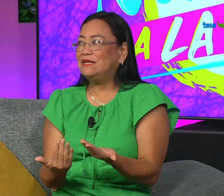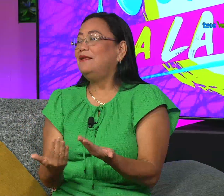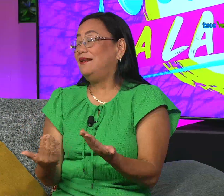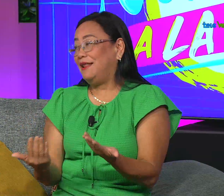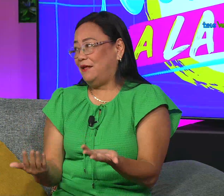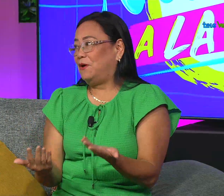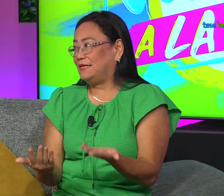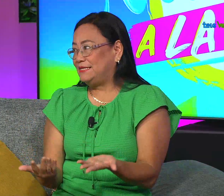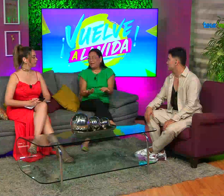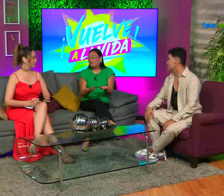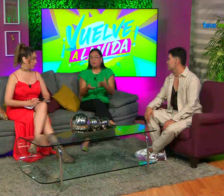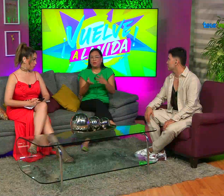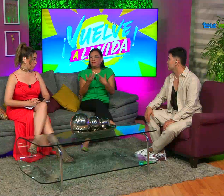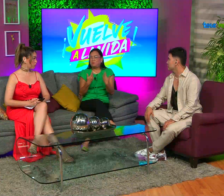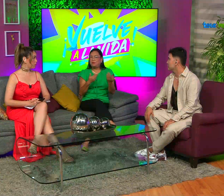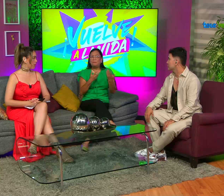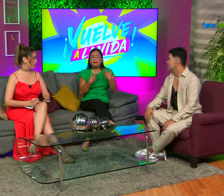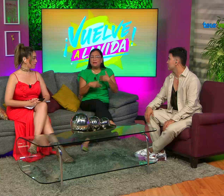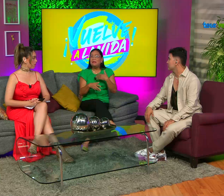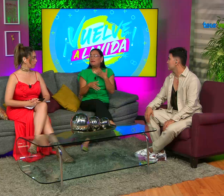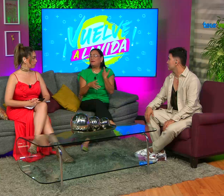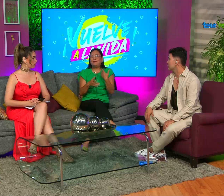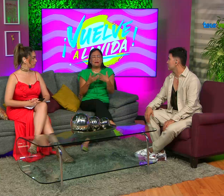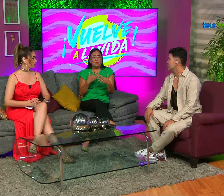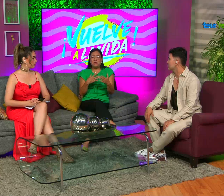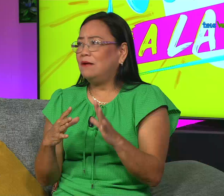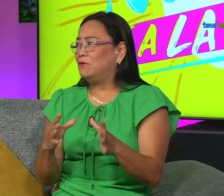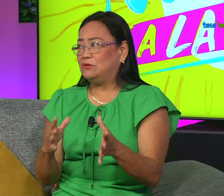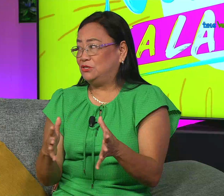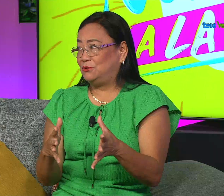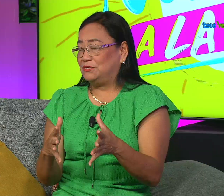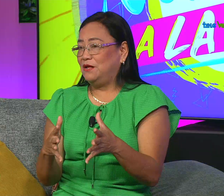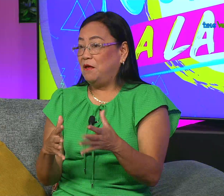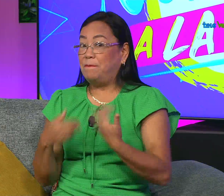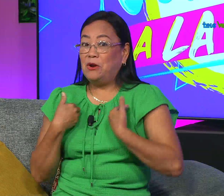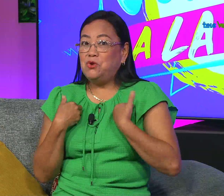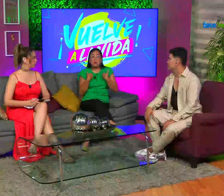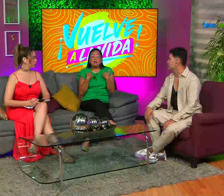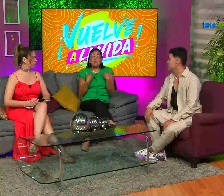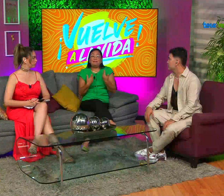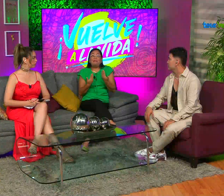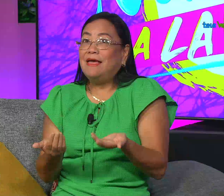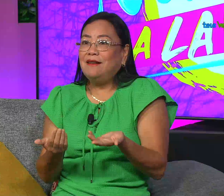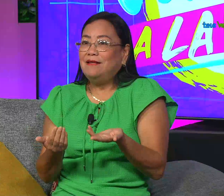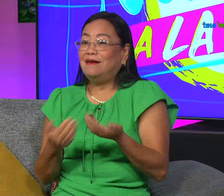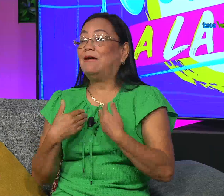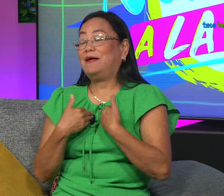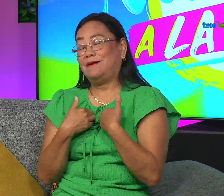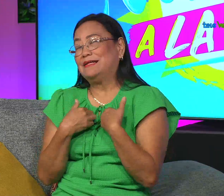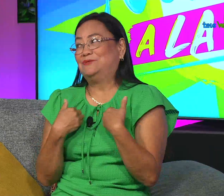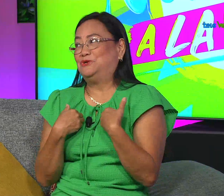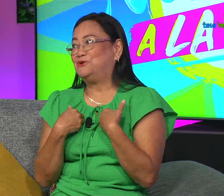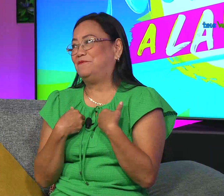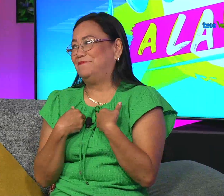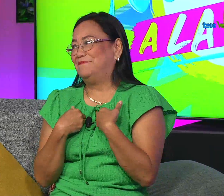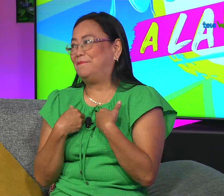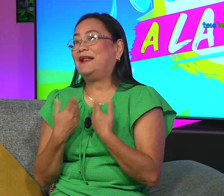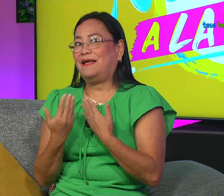la lengua de señas, porque ellos pueden venir y se comunican con nosotros. Pero yo al no entender, la barrera soy yo para